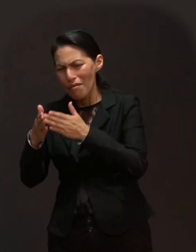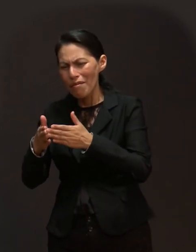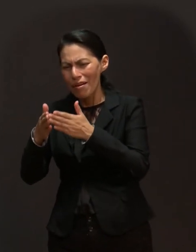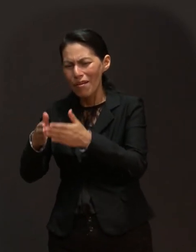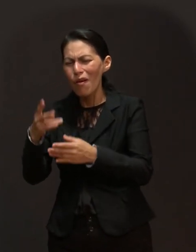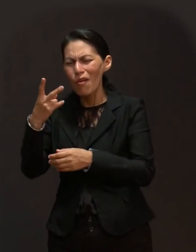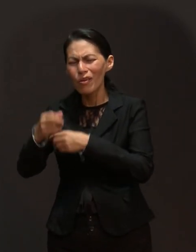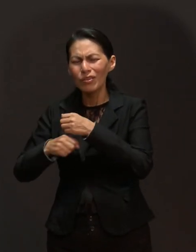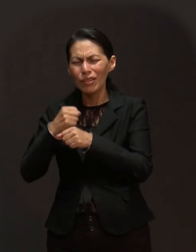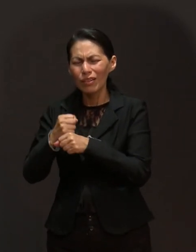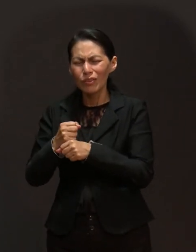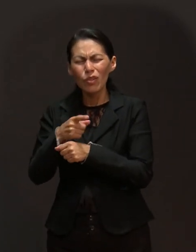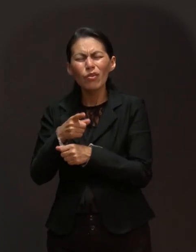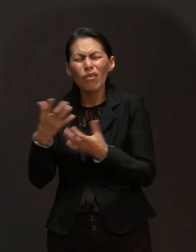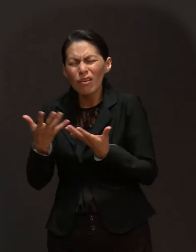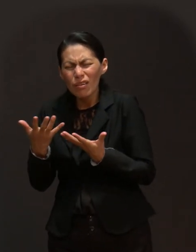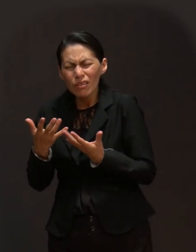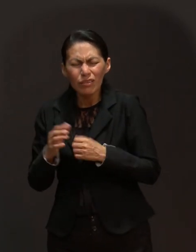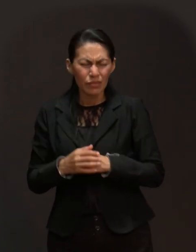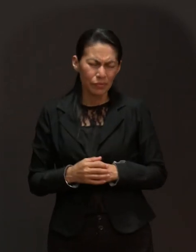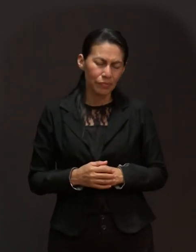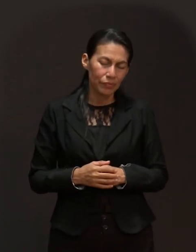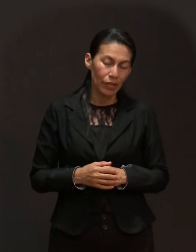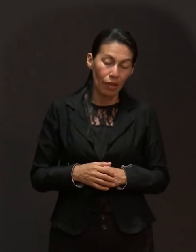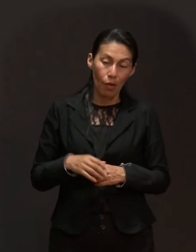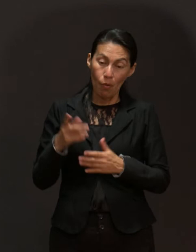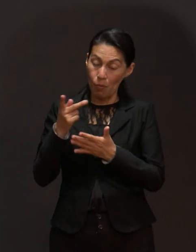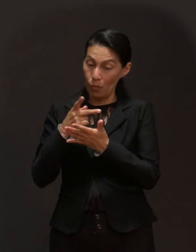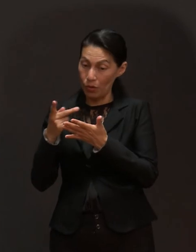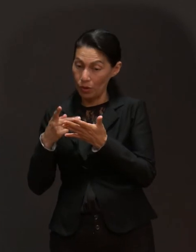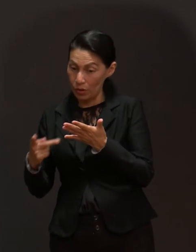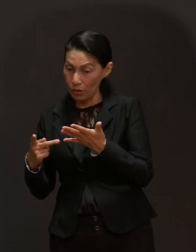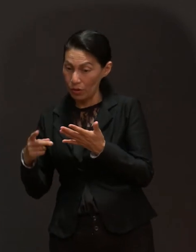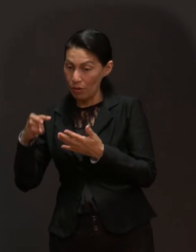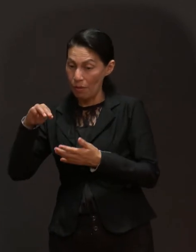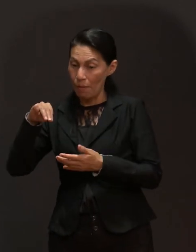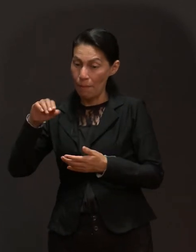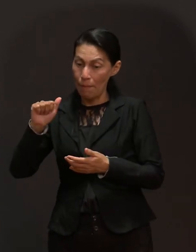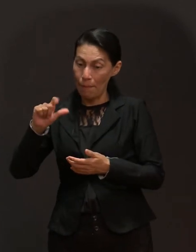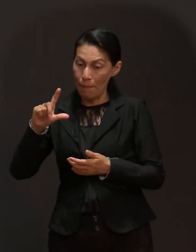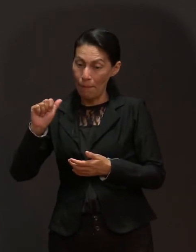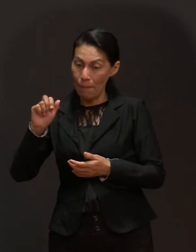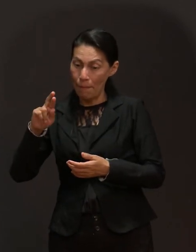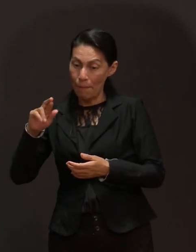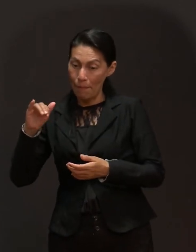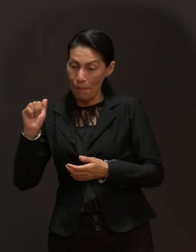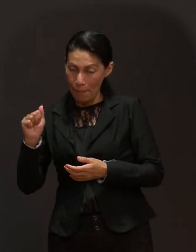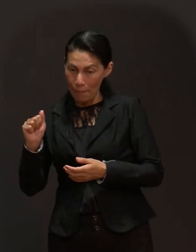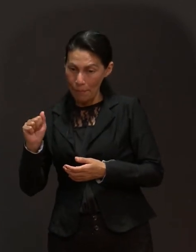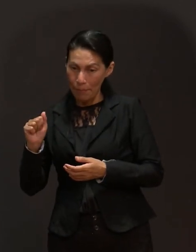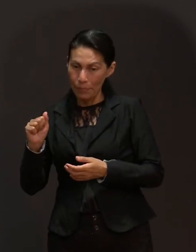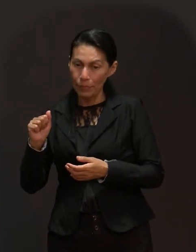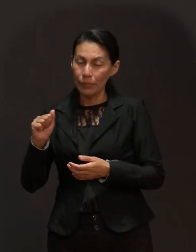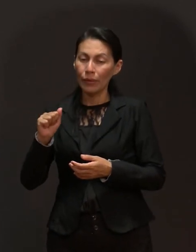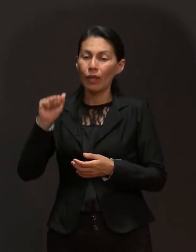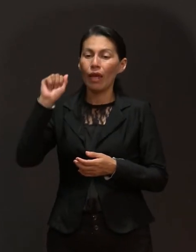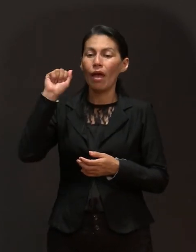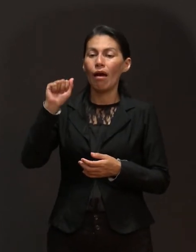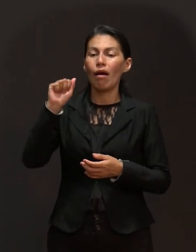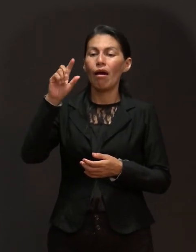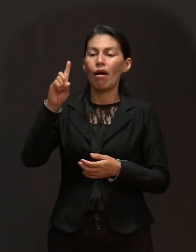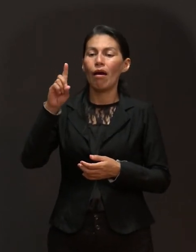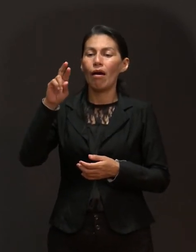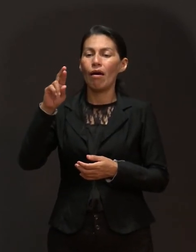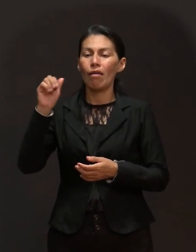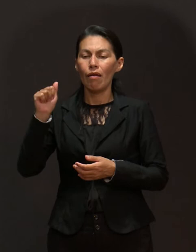auxiliando a la gente ¿qué hacías en ese barco? Era un proyecto de malaria entonces era auspiciado por ADRA y el